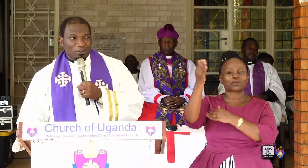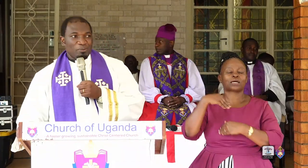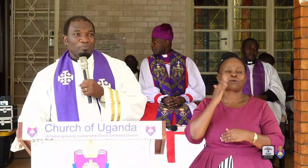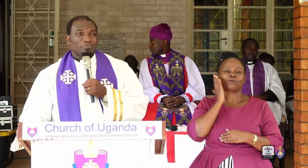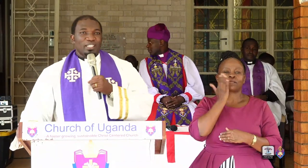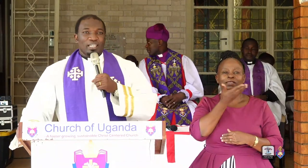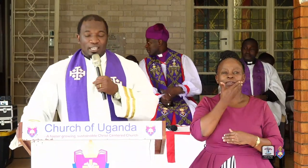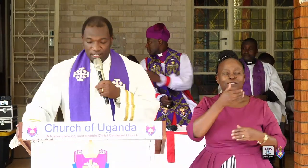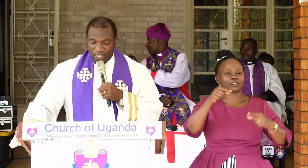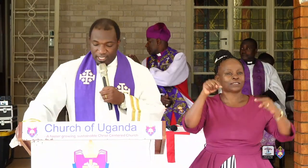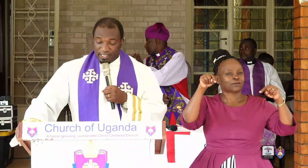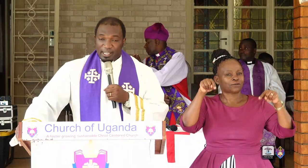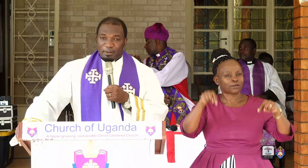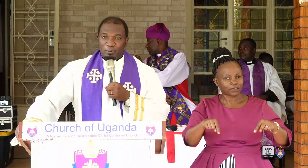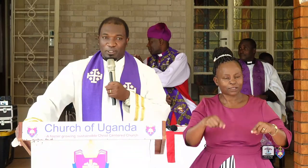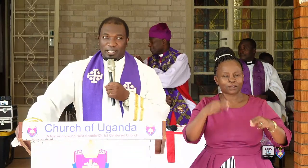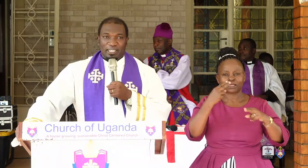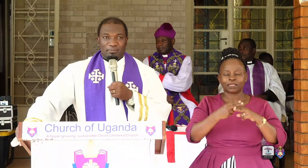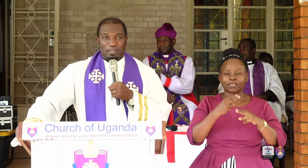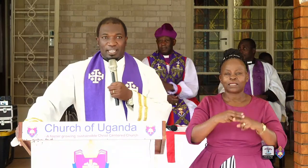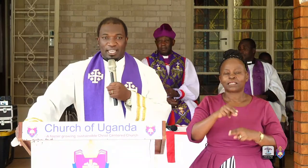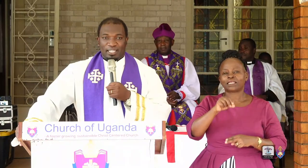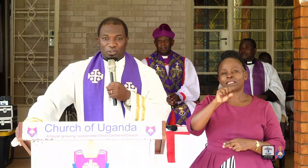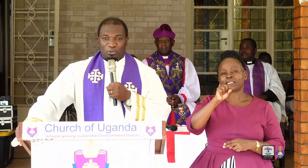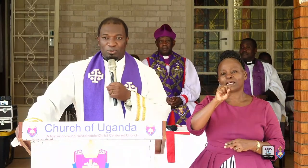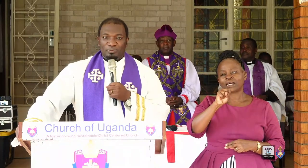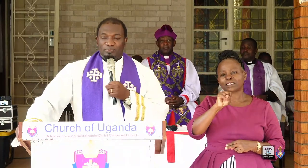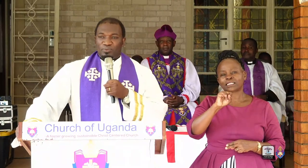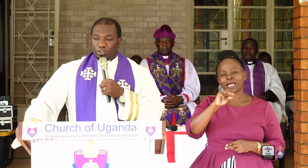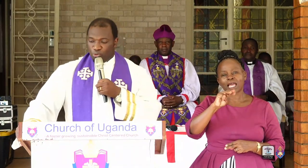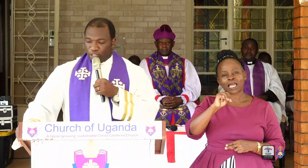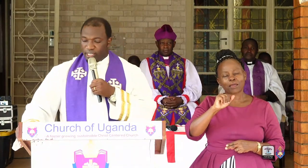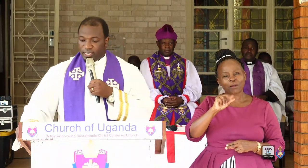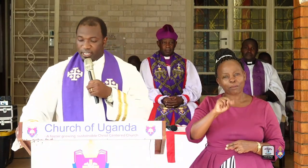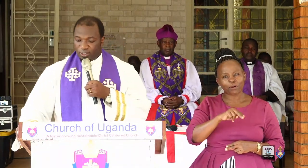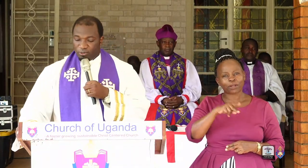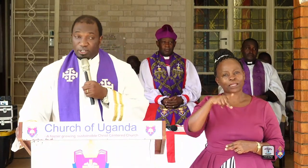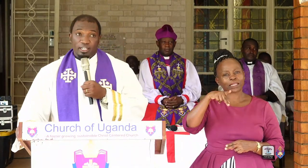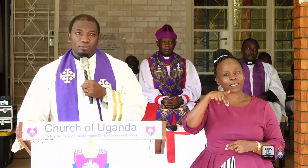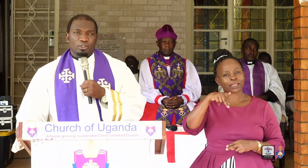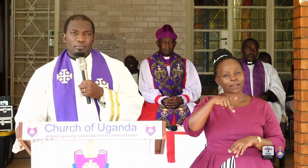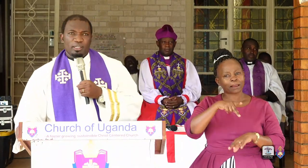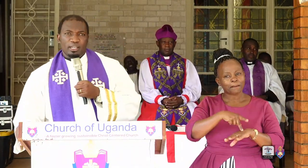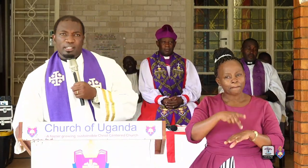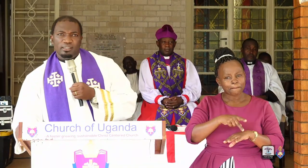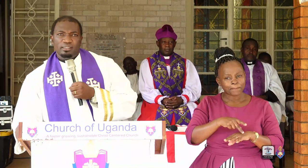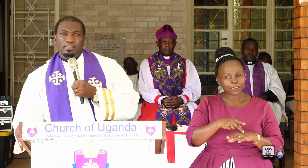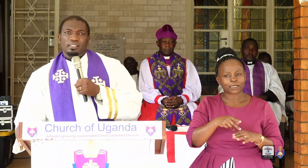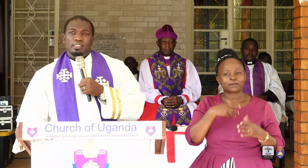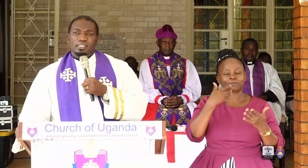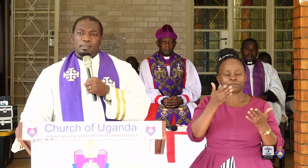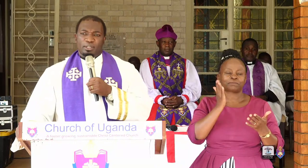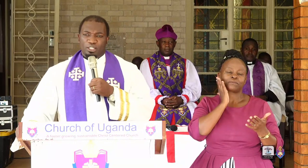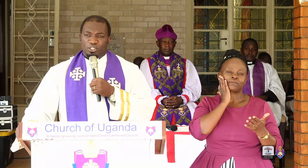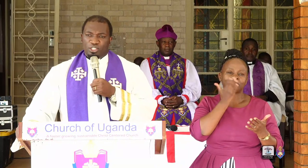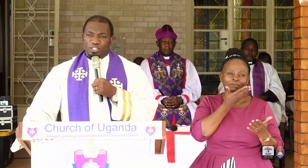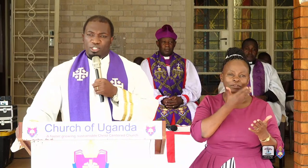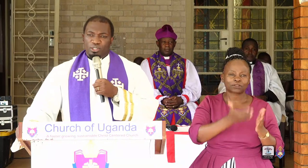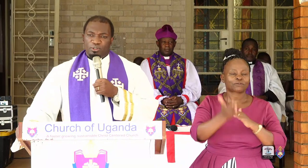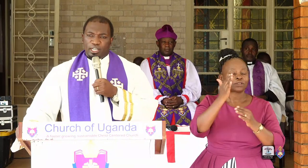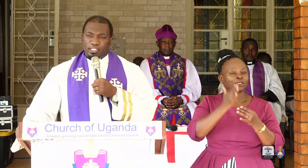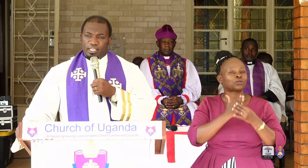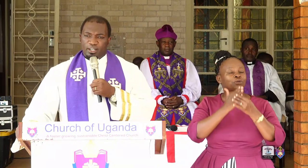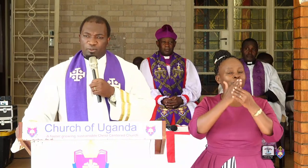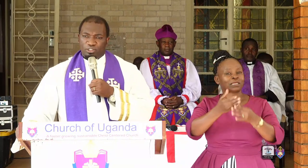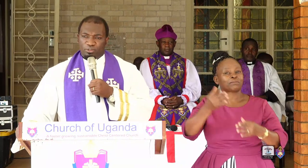olwaleero. Erinnya nze Simon Peter Dembe lya Yesu, lw'ekisa kya Katonda kulembera ebyenjiri